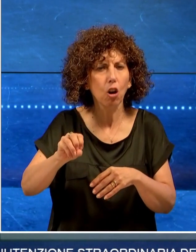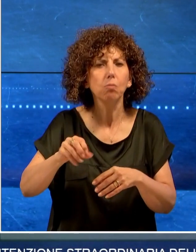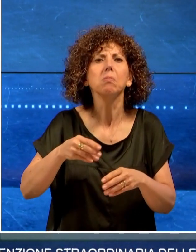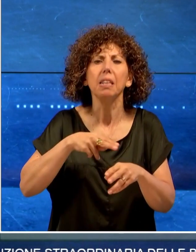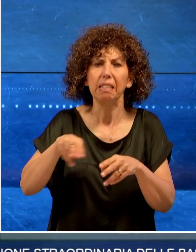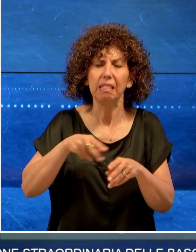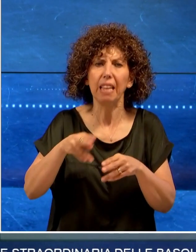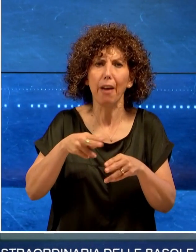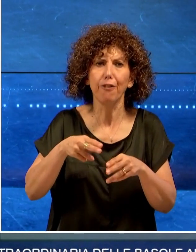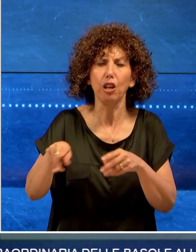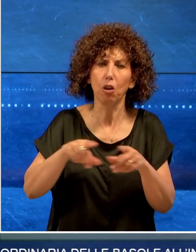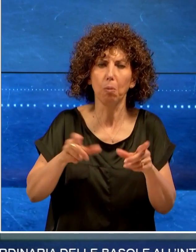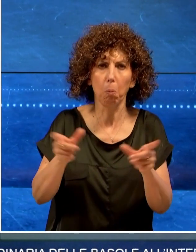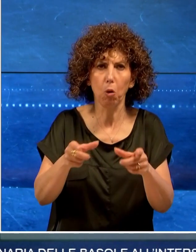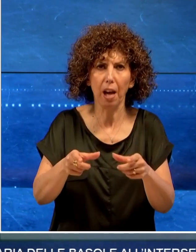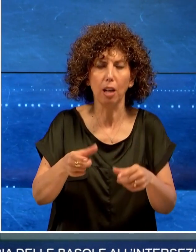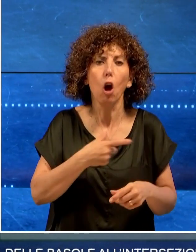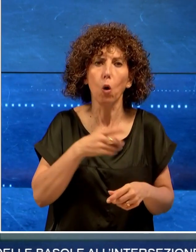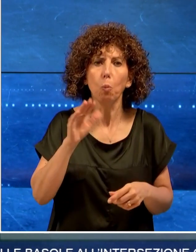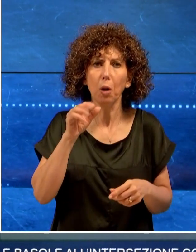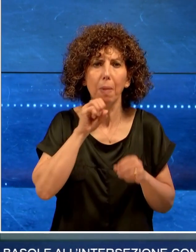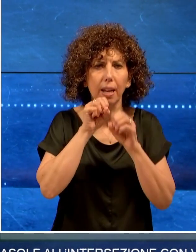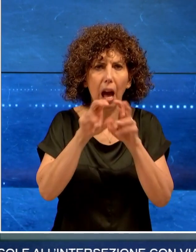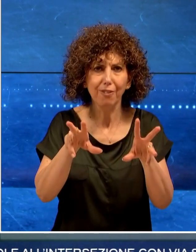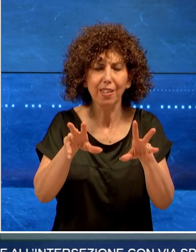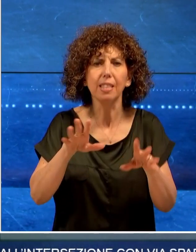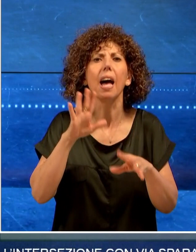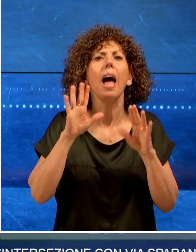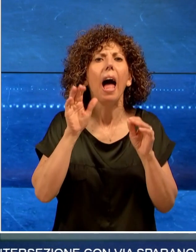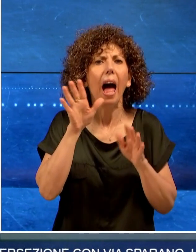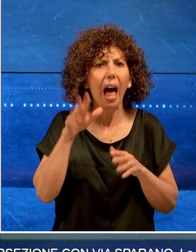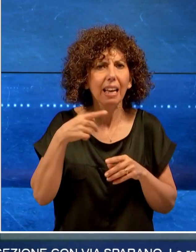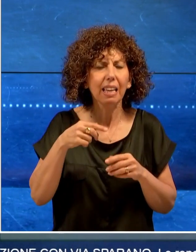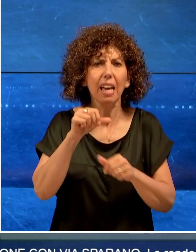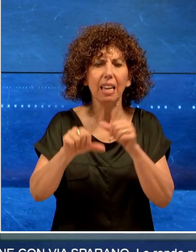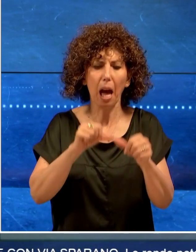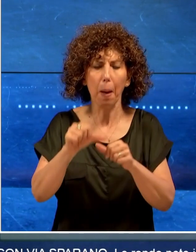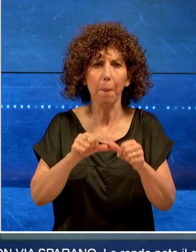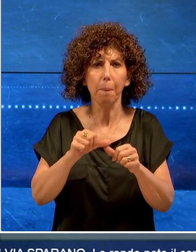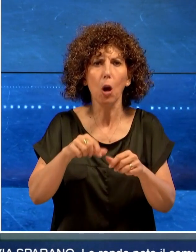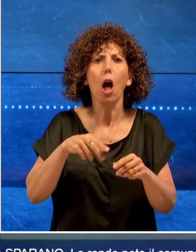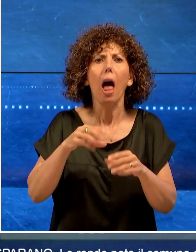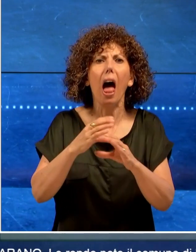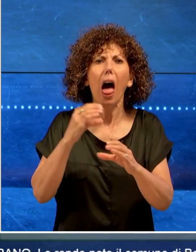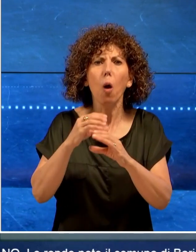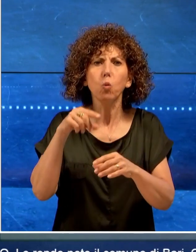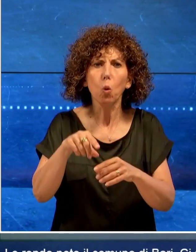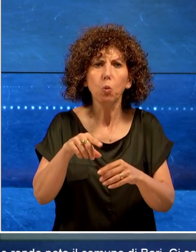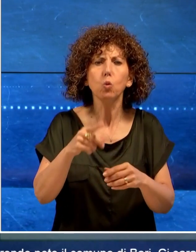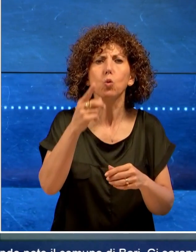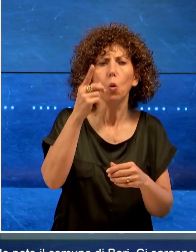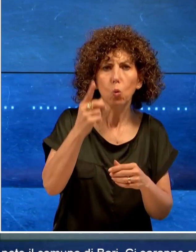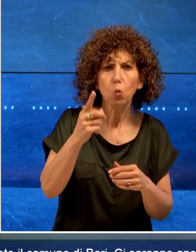il Comune di Bari Ci saranno anche variazioni delle linee degli autobus 1